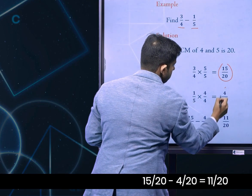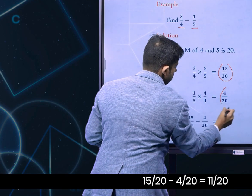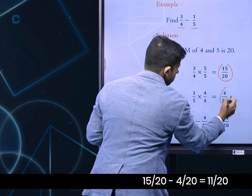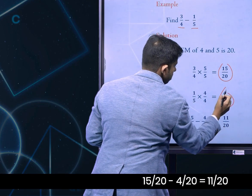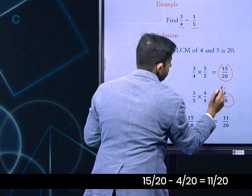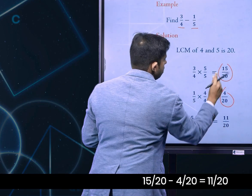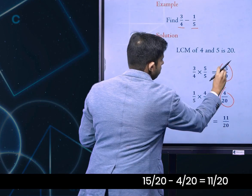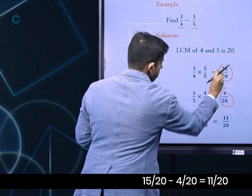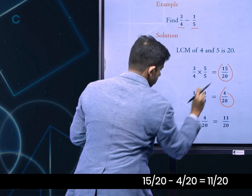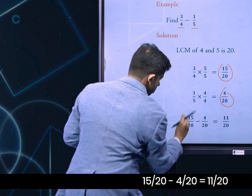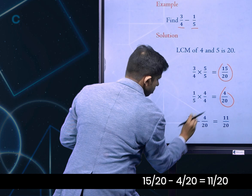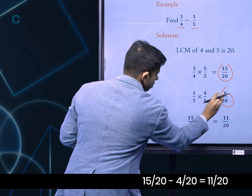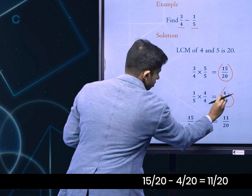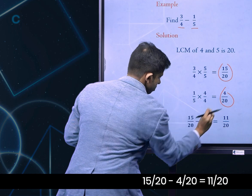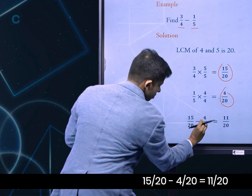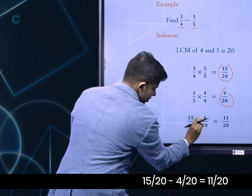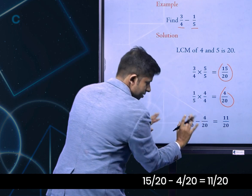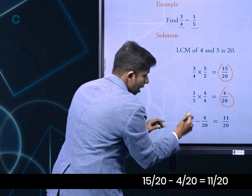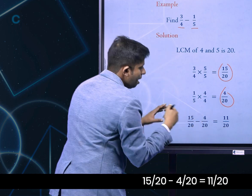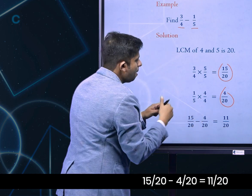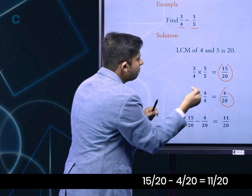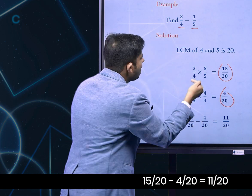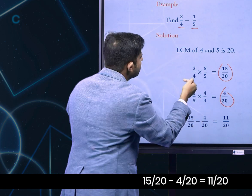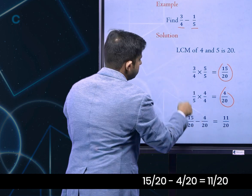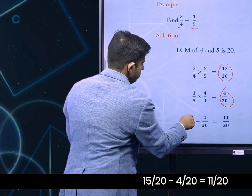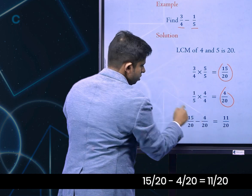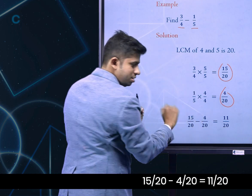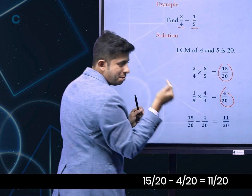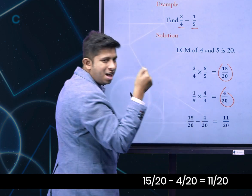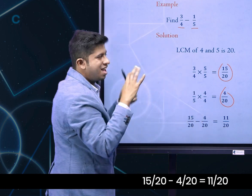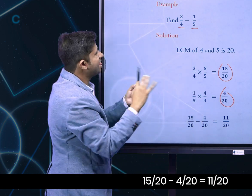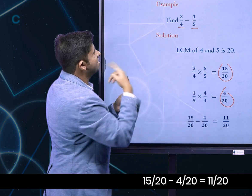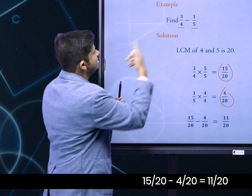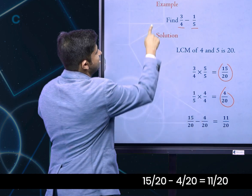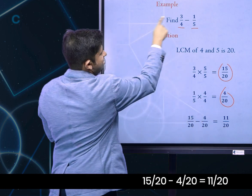15/20 वजा 4/20 बरोबर 11/20.